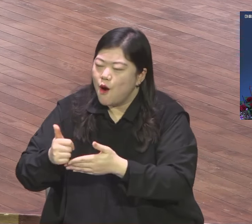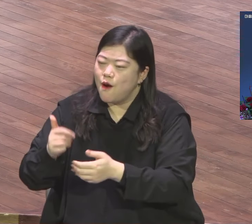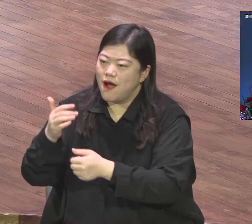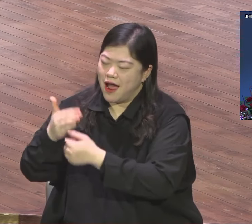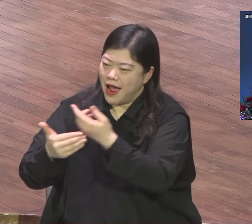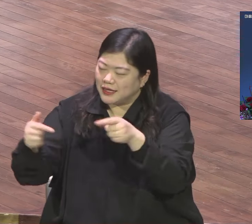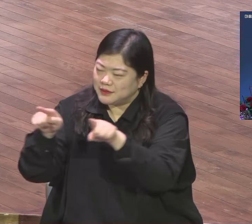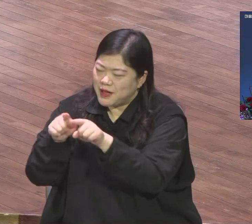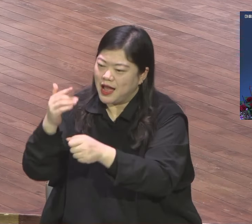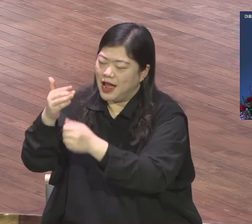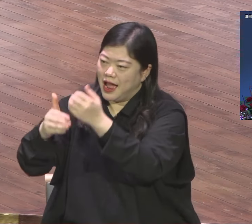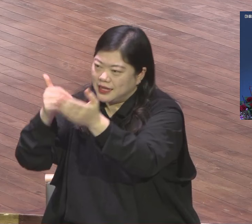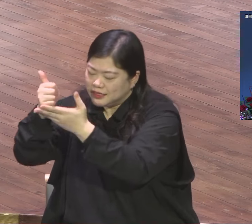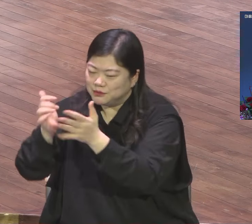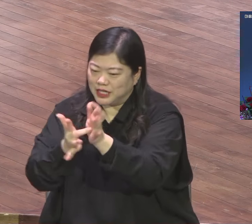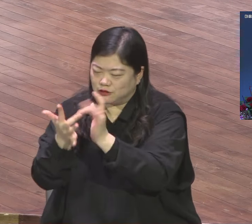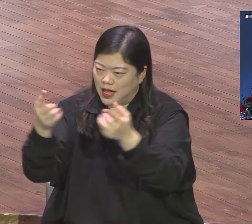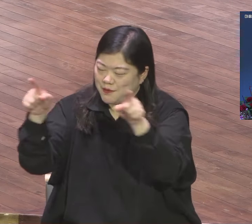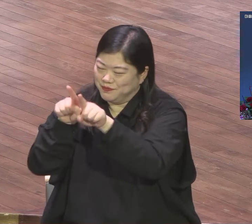단어만 알아.